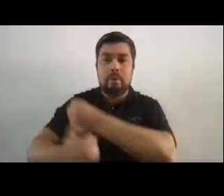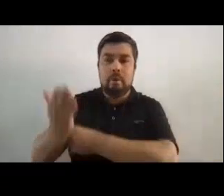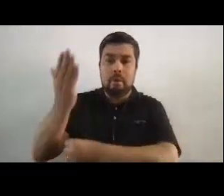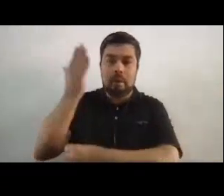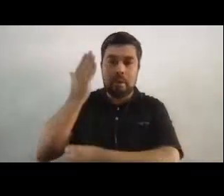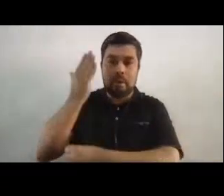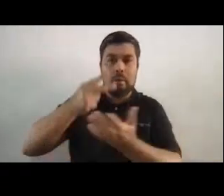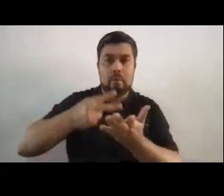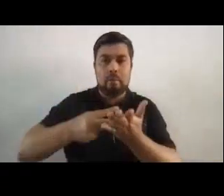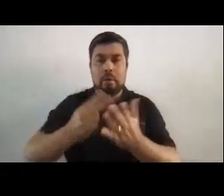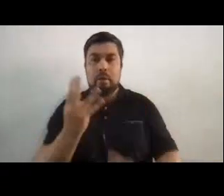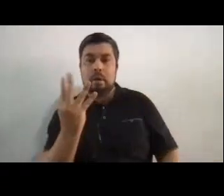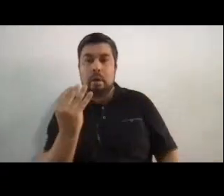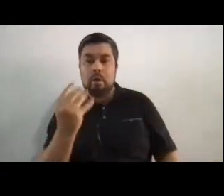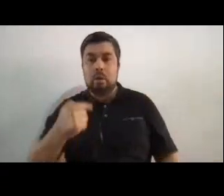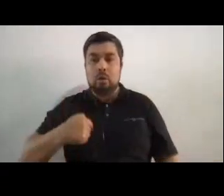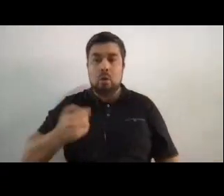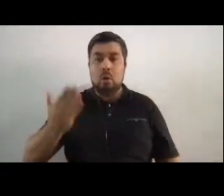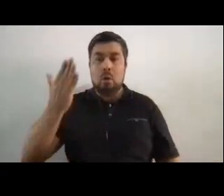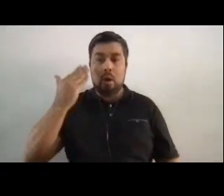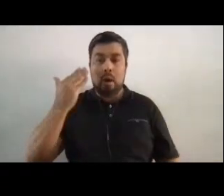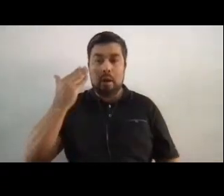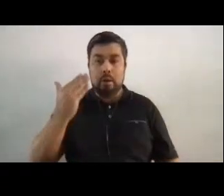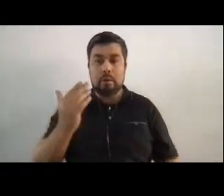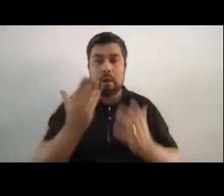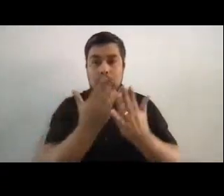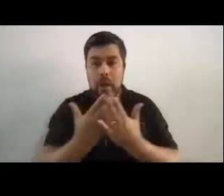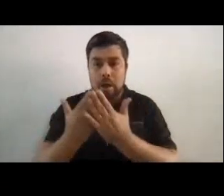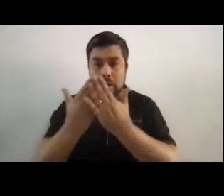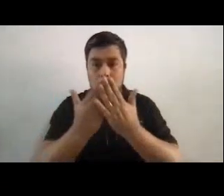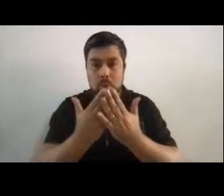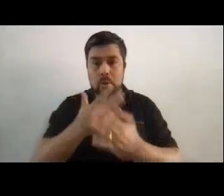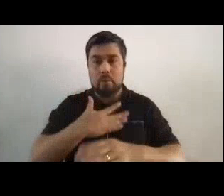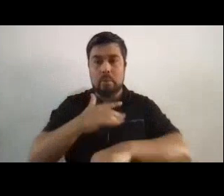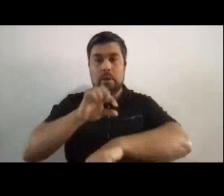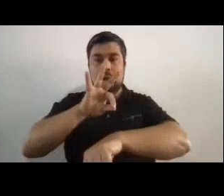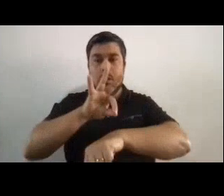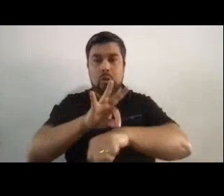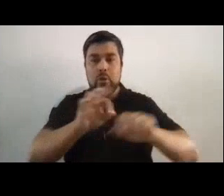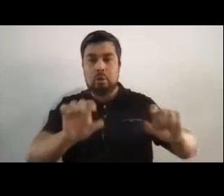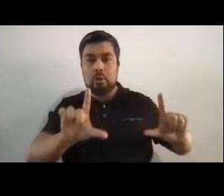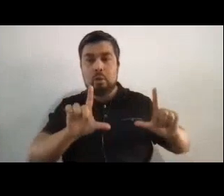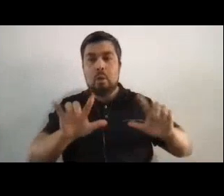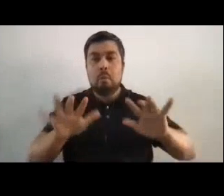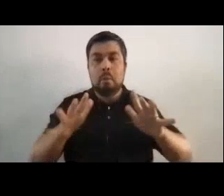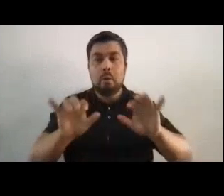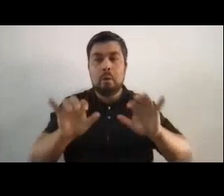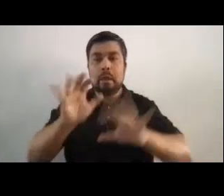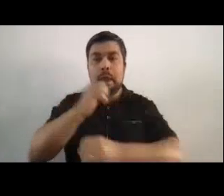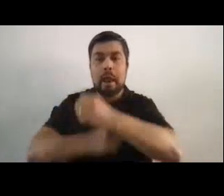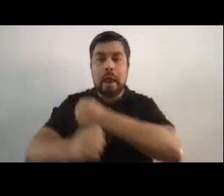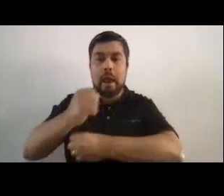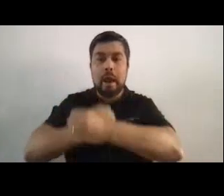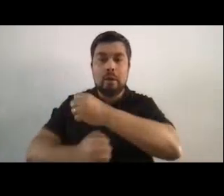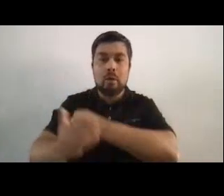mis estudios de doctorado, momento en el hace rato ya, dice Andrea, 10 años atrás.